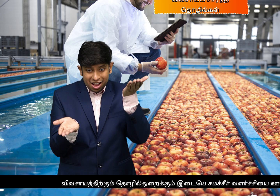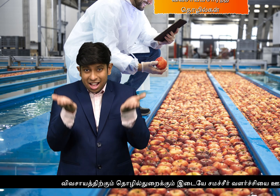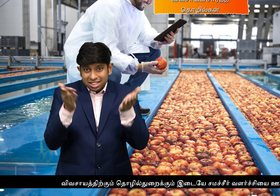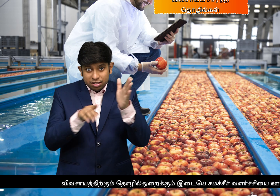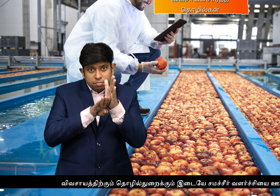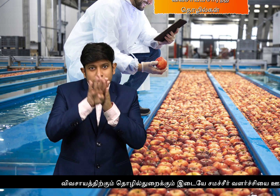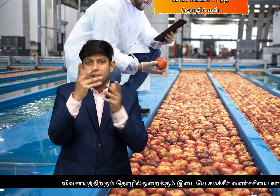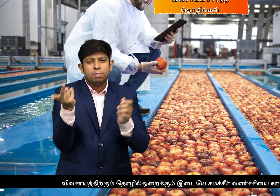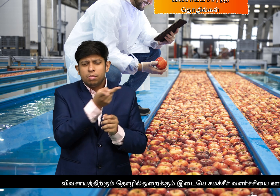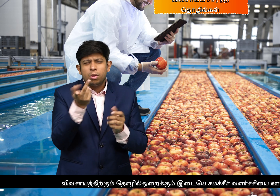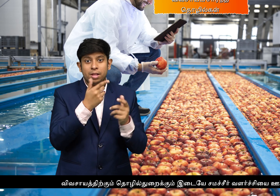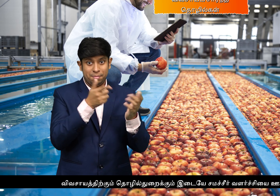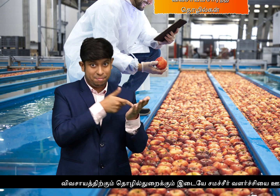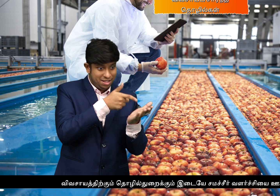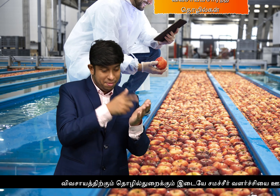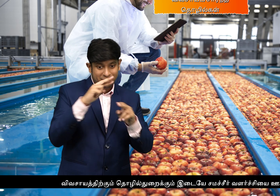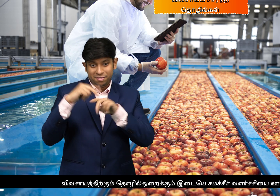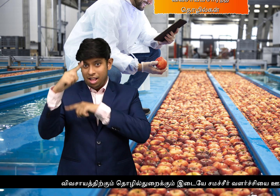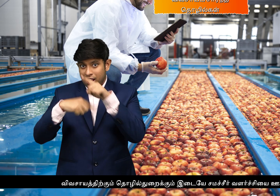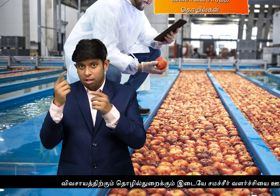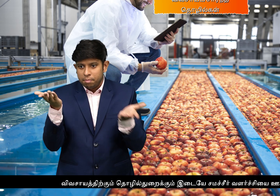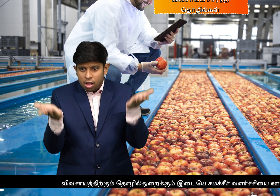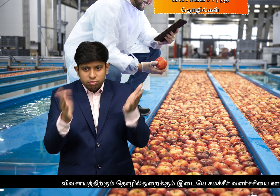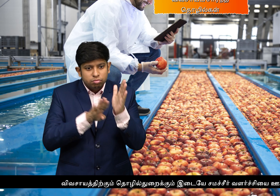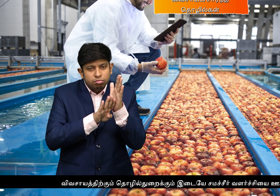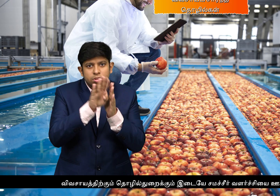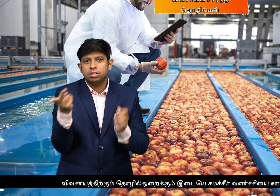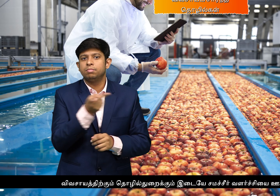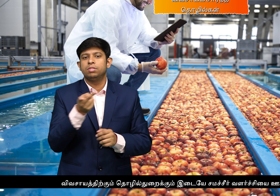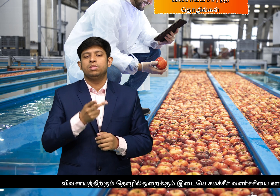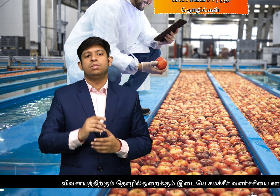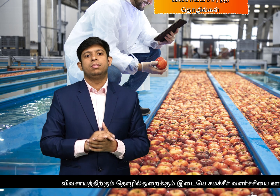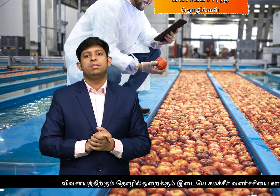விவசாயத்திற்கும் தொழில்துறைக்கும் இடையே சமச்சீர் வளர்ச்சியை ஊக்குவித்தல்.